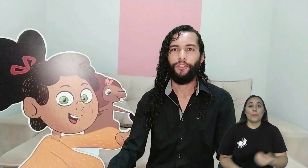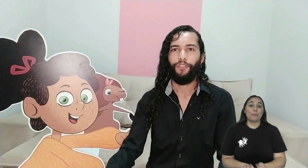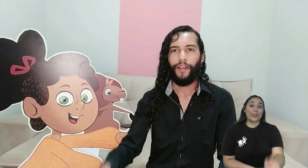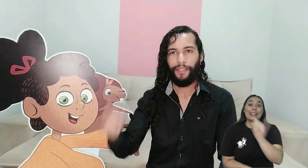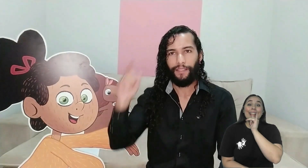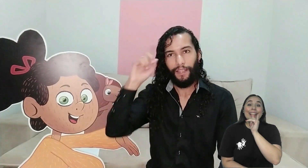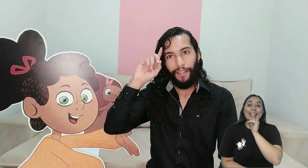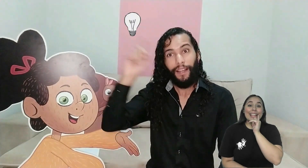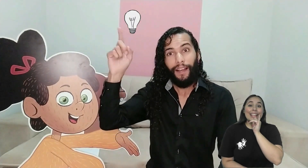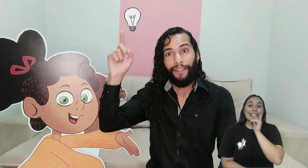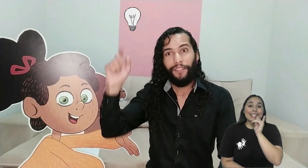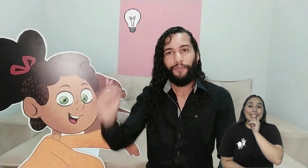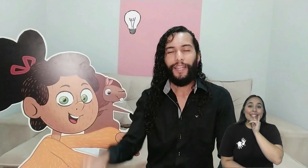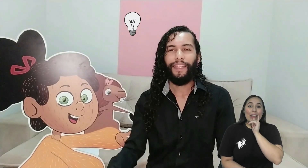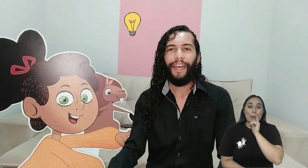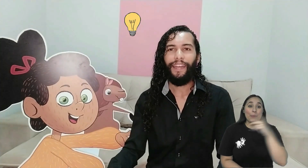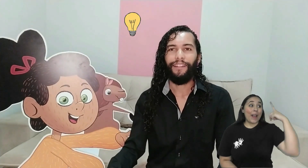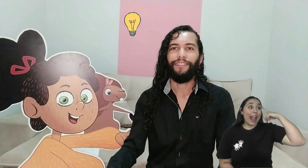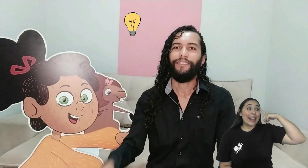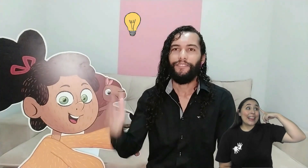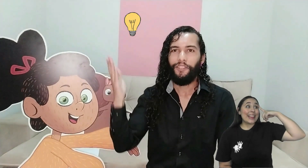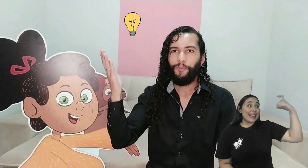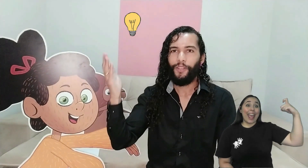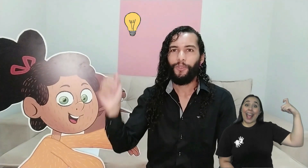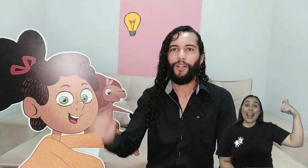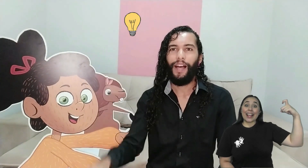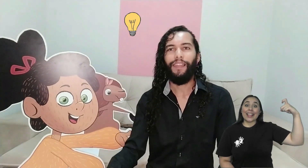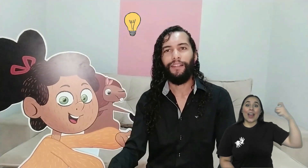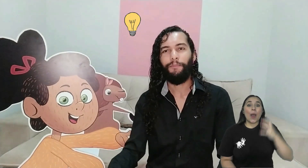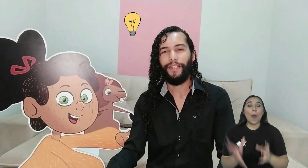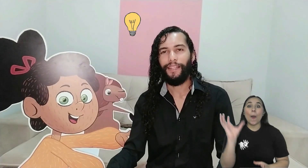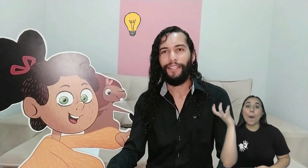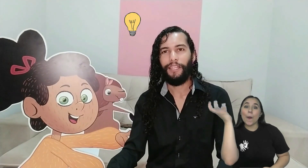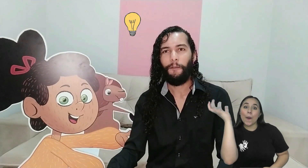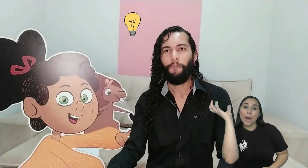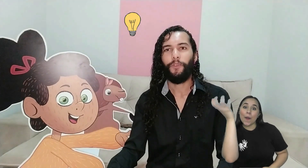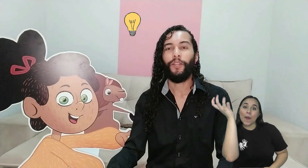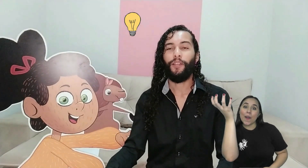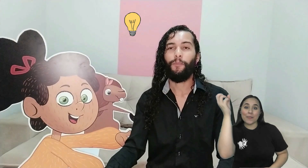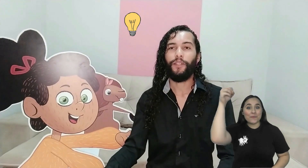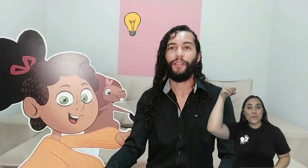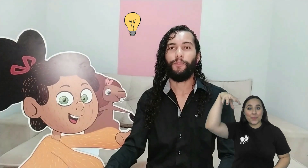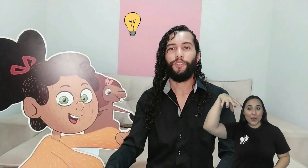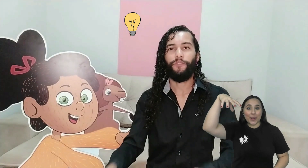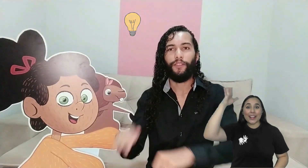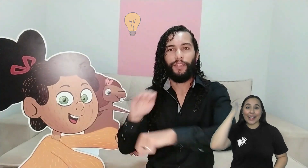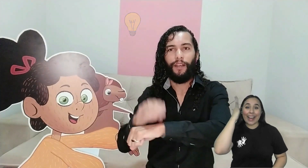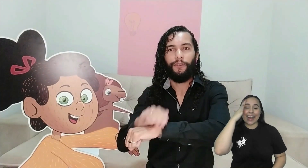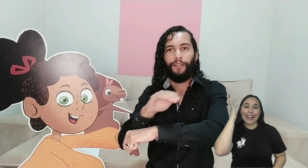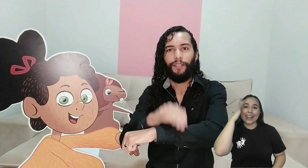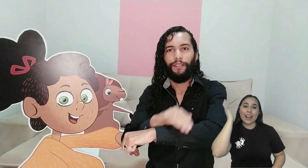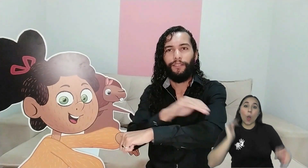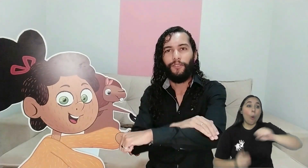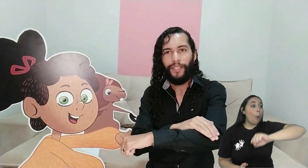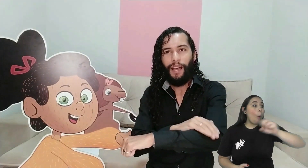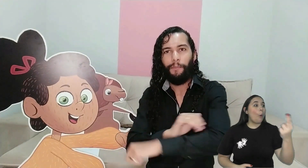gente tive uma ideia, a gente pode colocar a lâmpada ali, ou então, por exemplo, a gente faz o sinal do